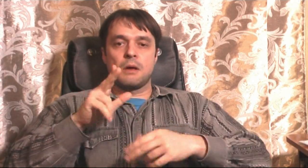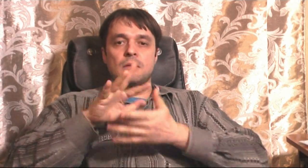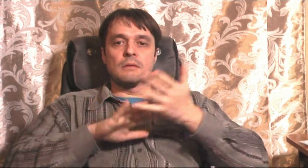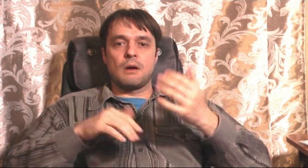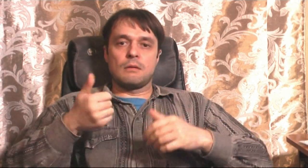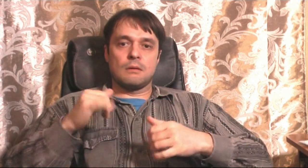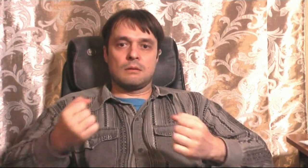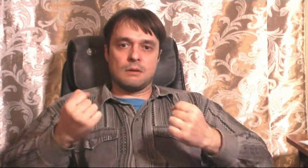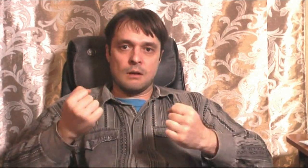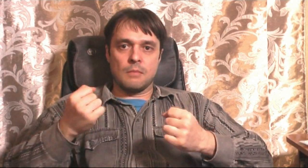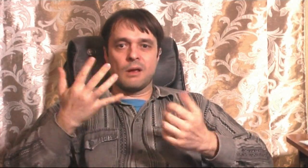судьи.